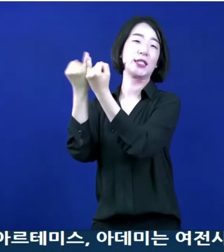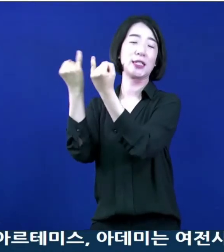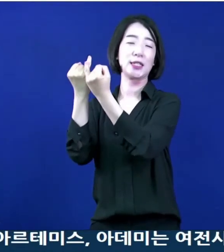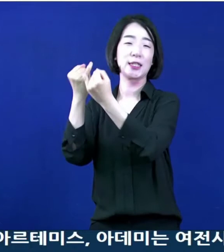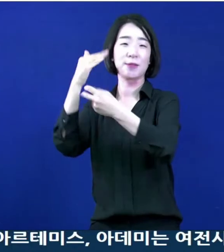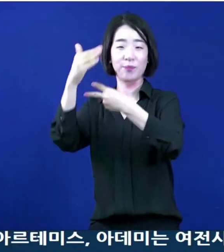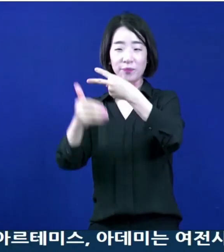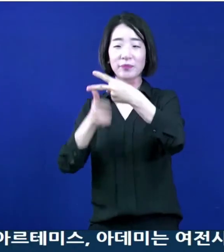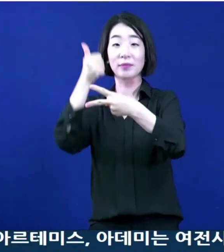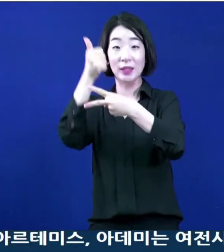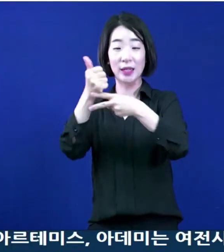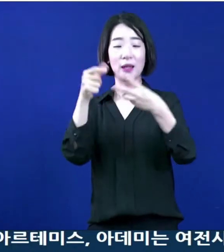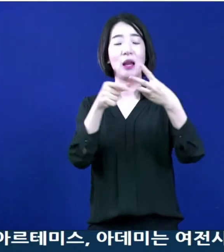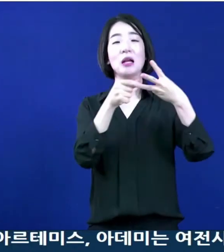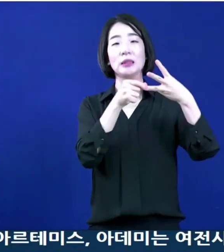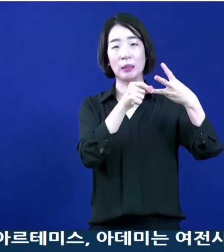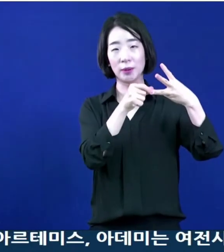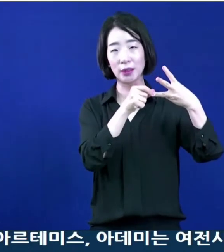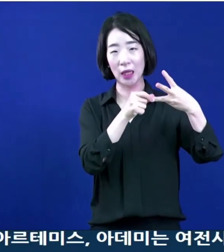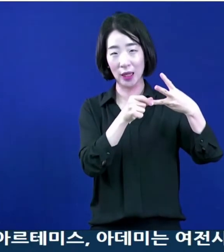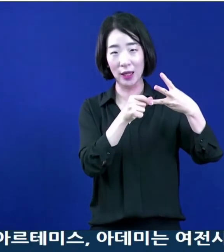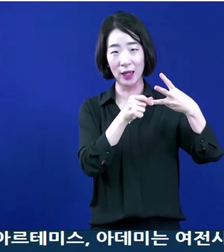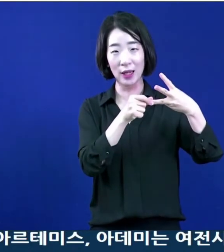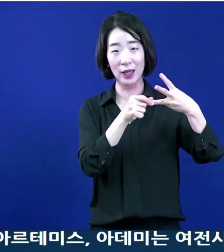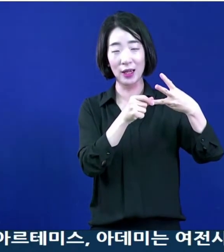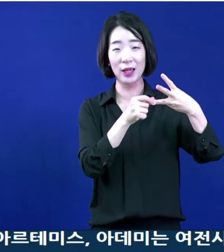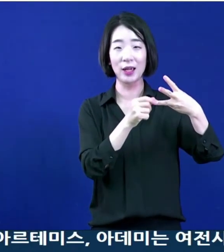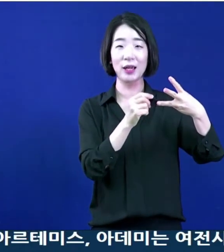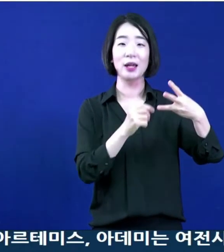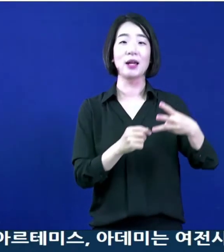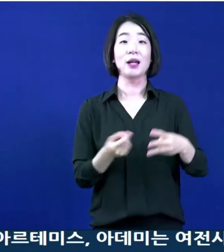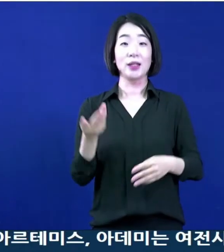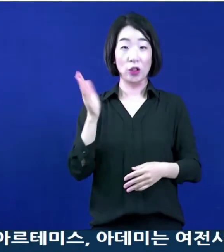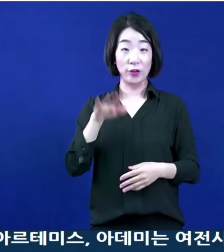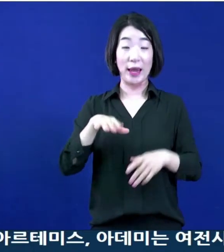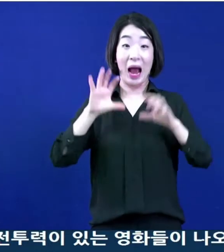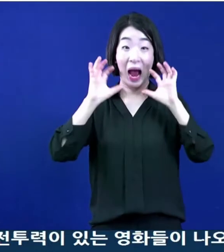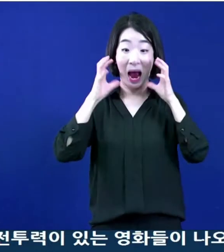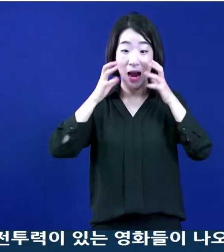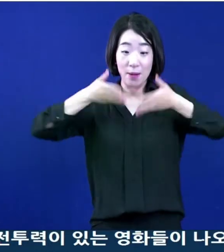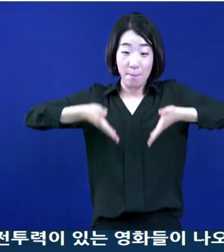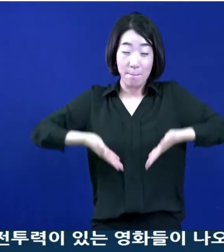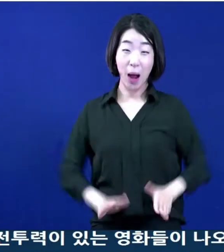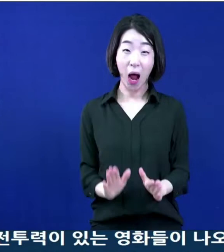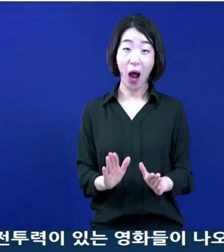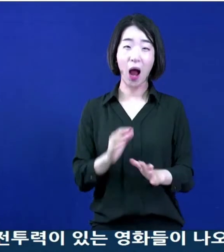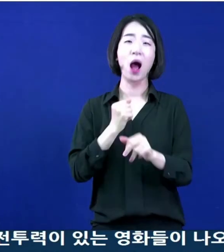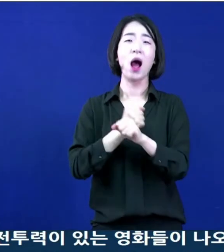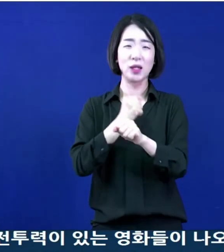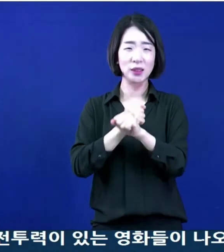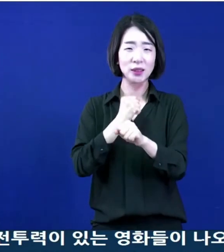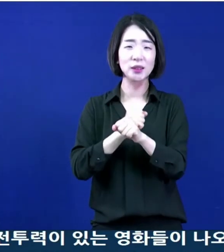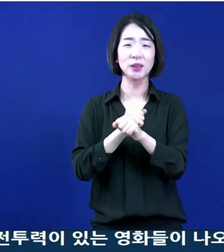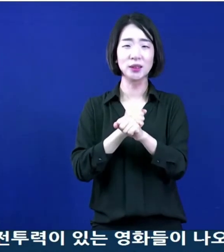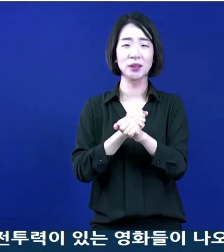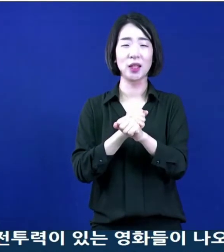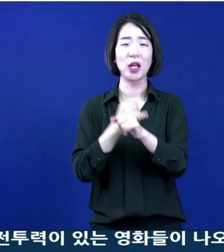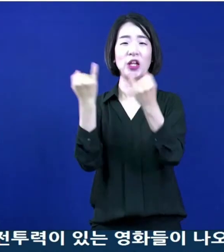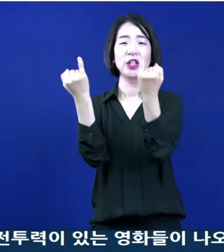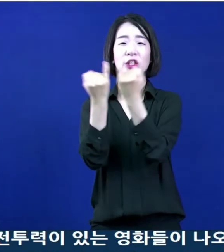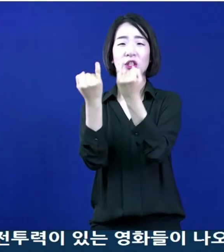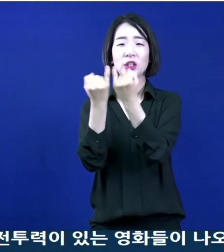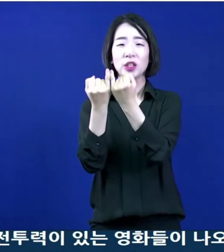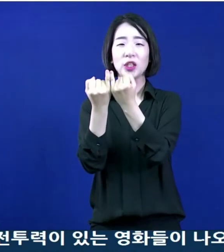두 가지가 주요인데, 이제 저 곁가지로 애 낳는, 본인은 또 이제 혼자였지만 애 낳는